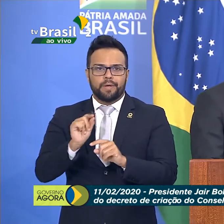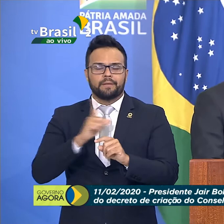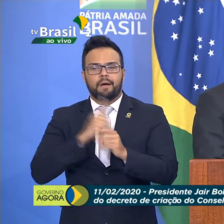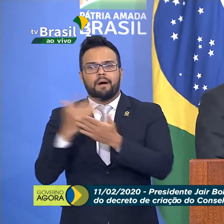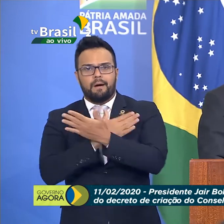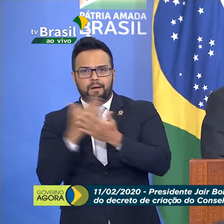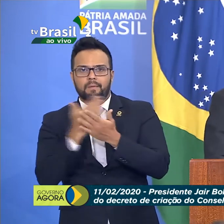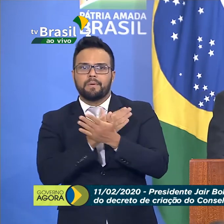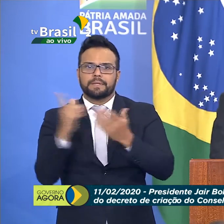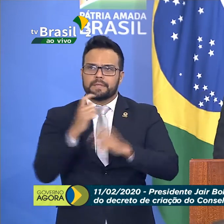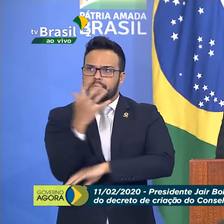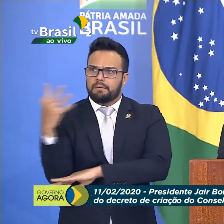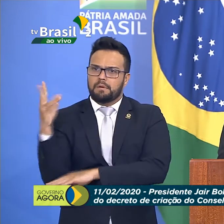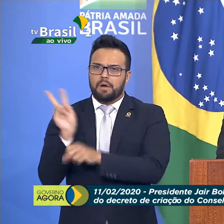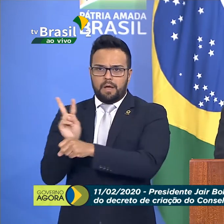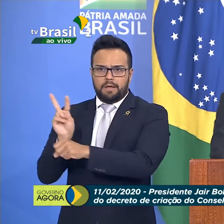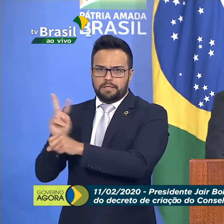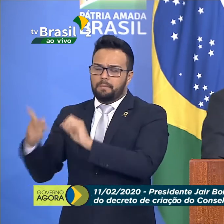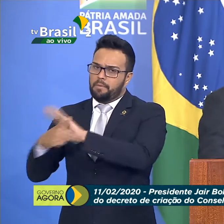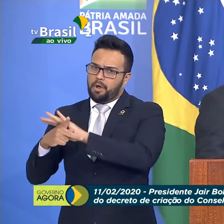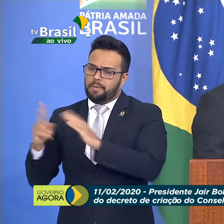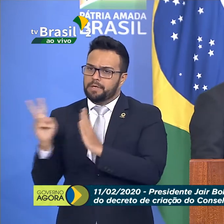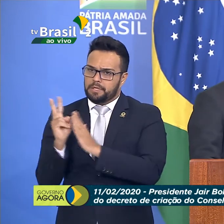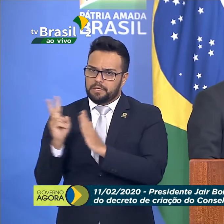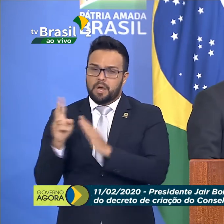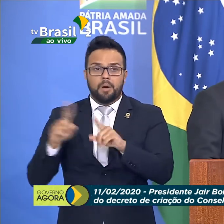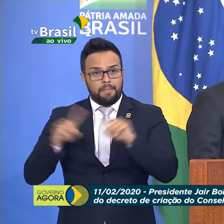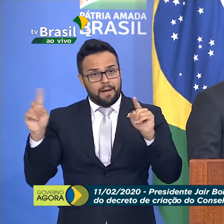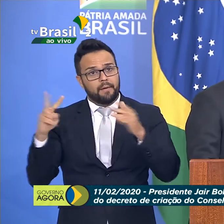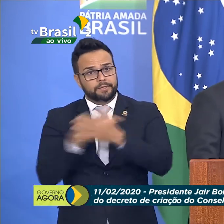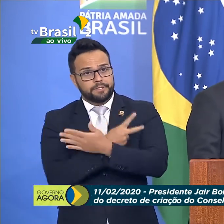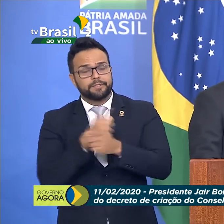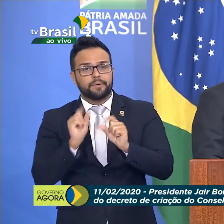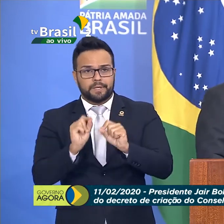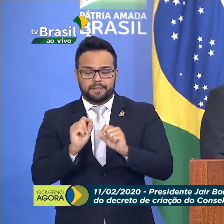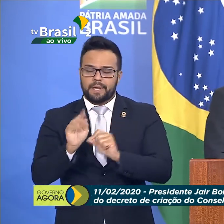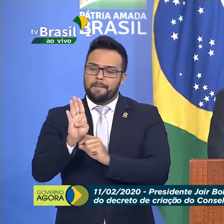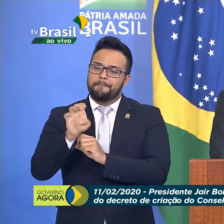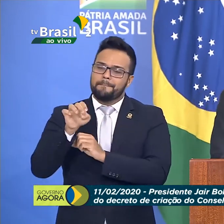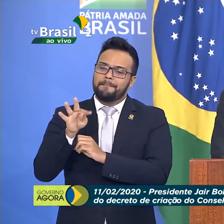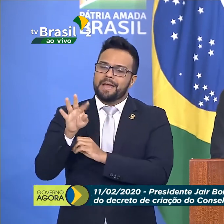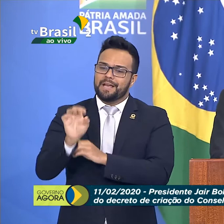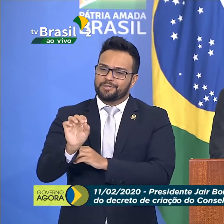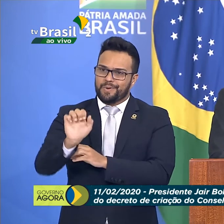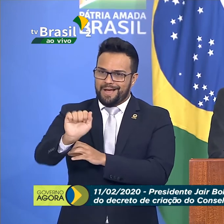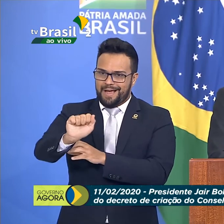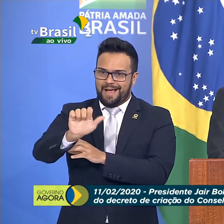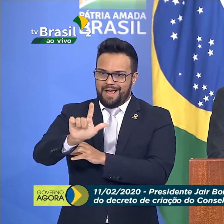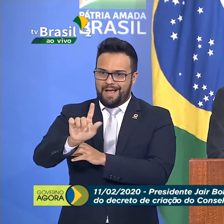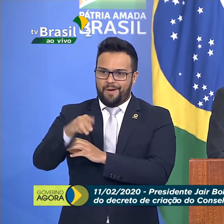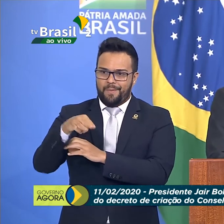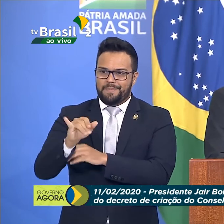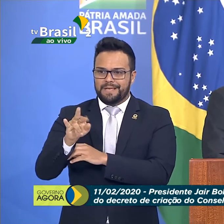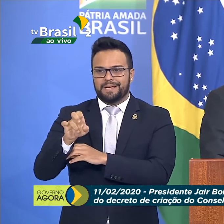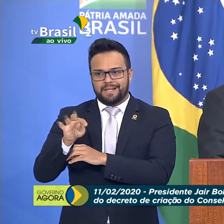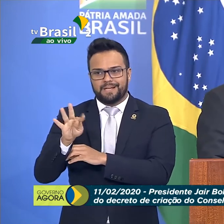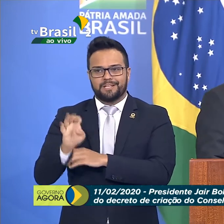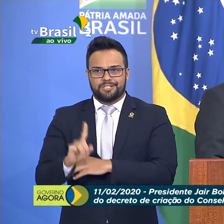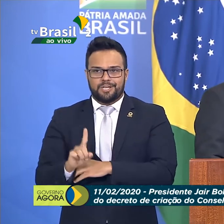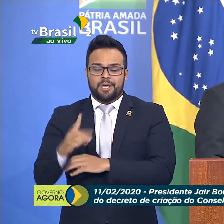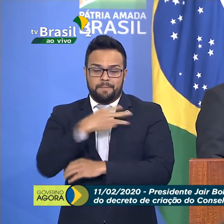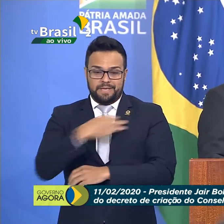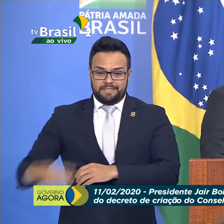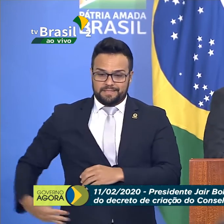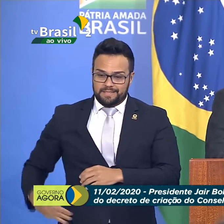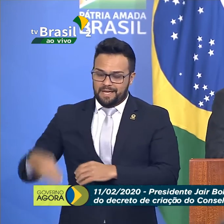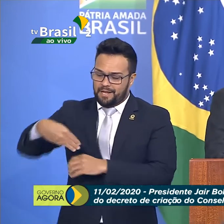de reservas indígenas. Bem, em boa hora chegou o nosso almirante Bento, do Ministério das Minas e Energia, e apresentou